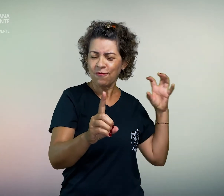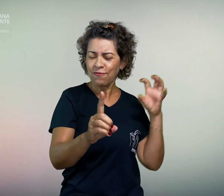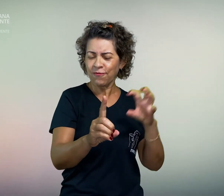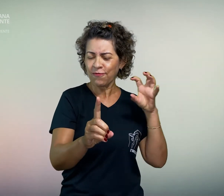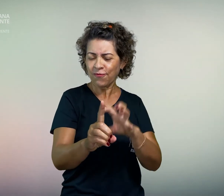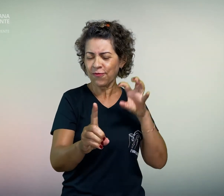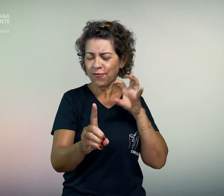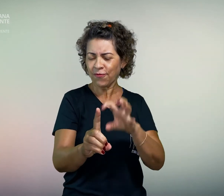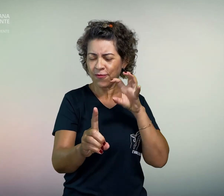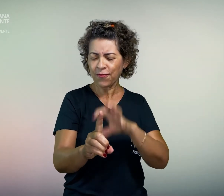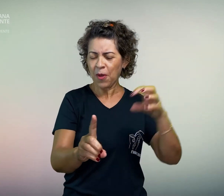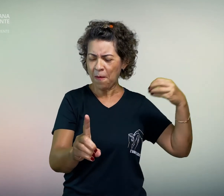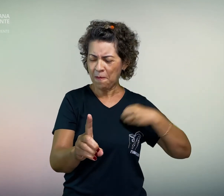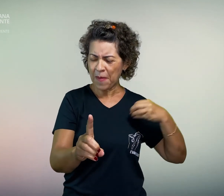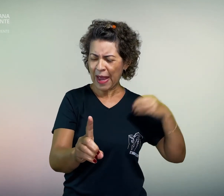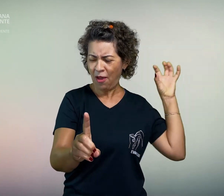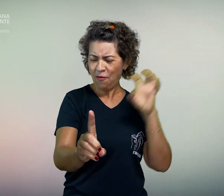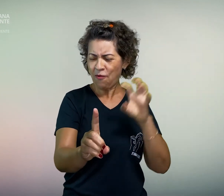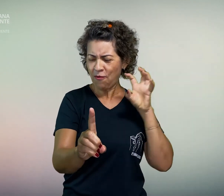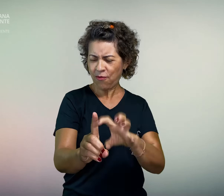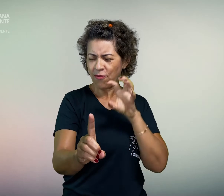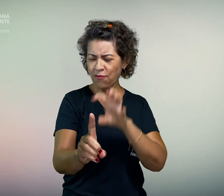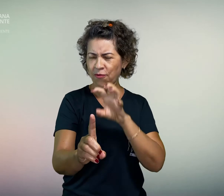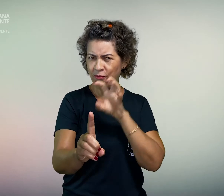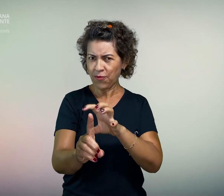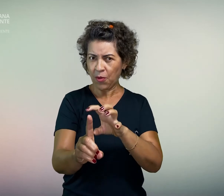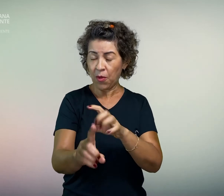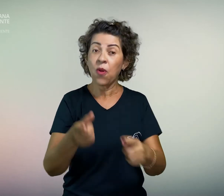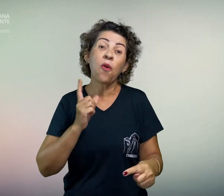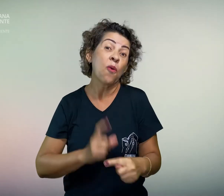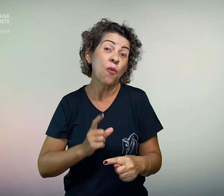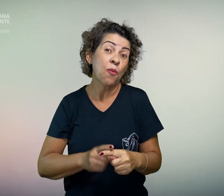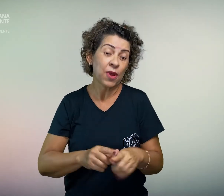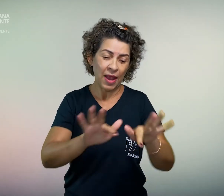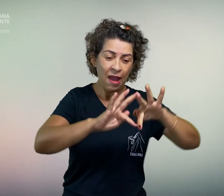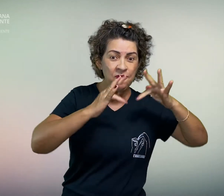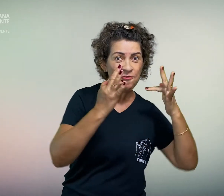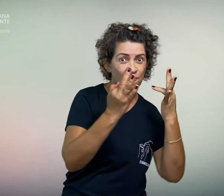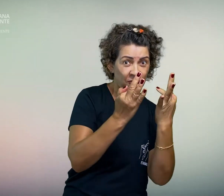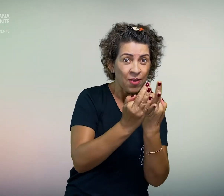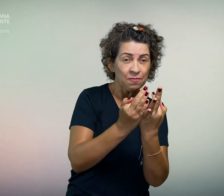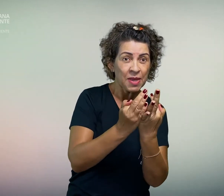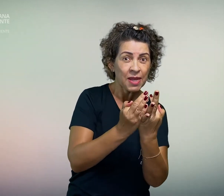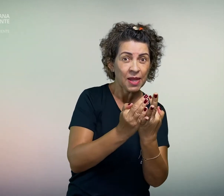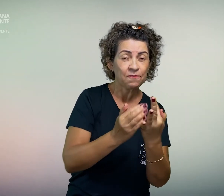fomos por atitudes, crenças, palavras de maldição